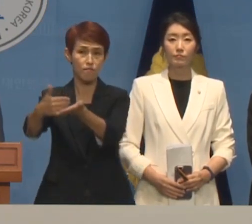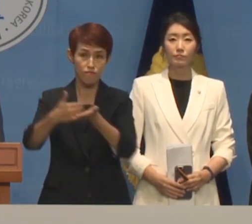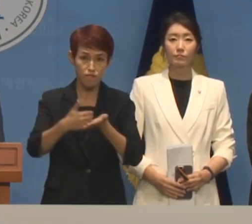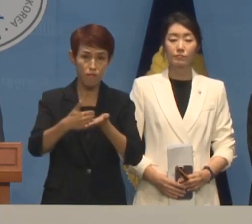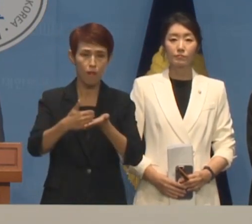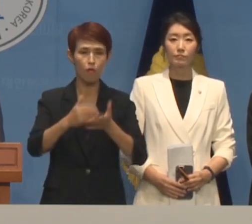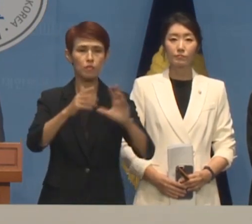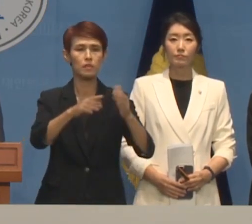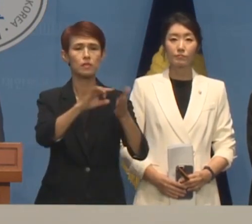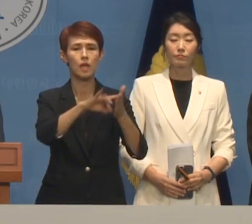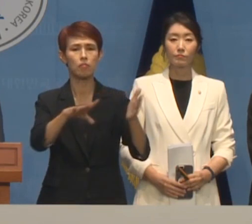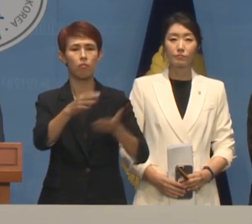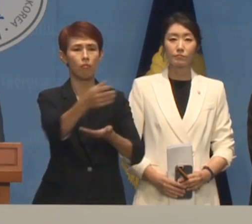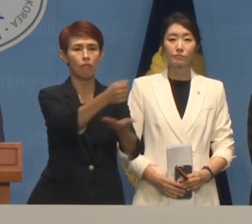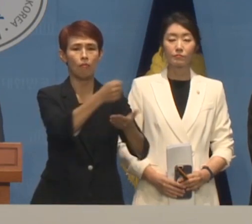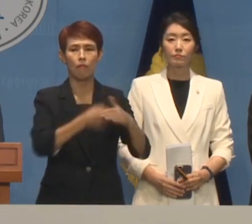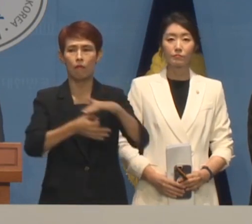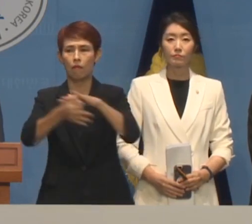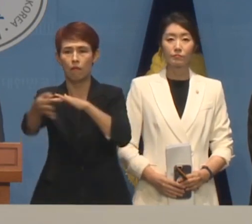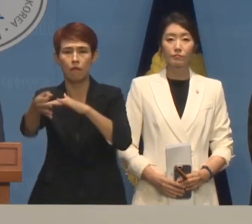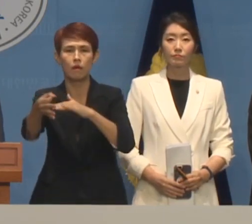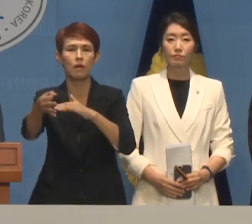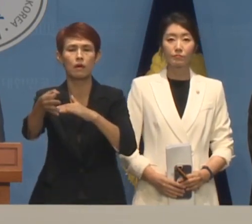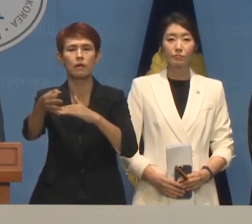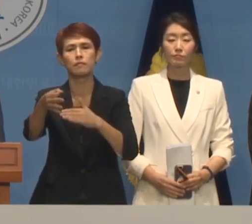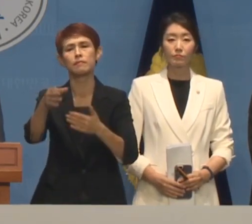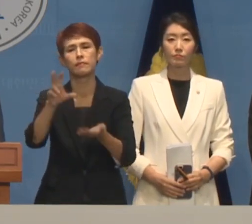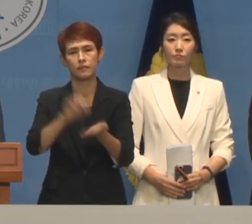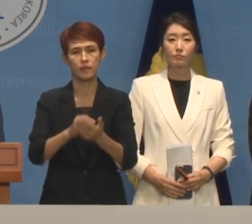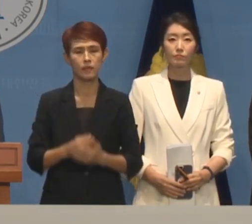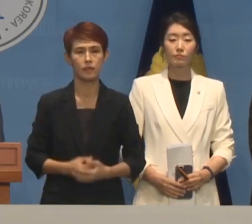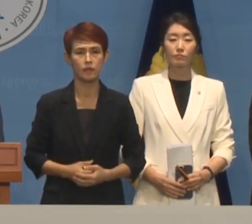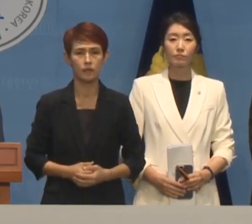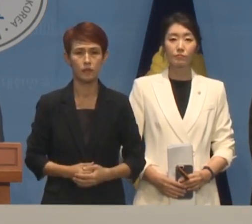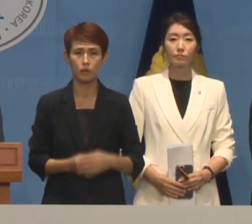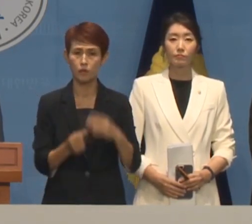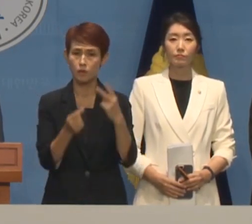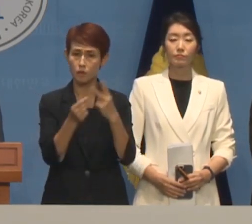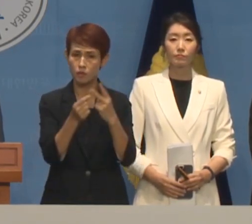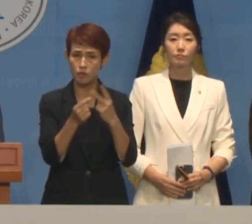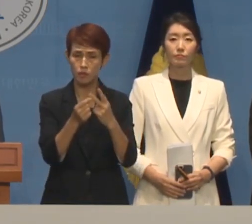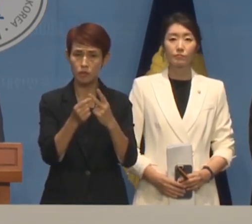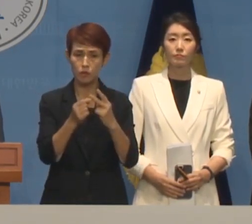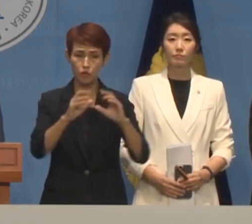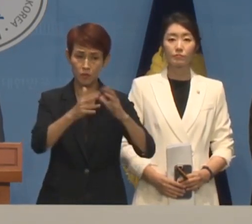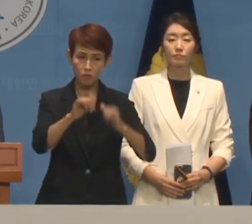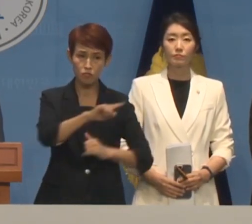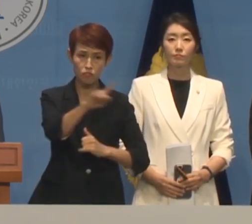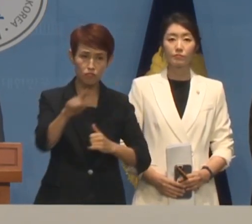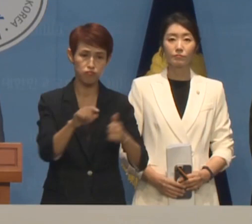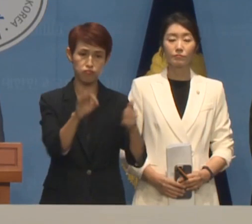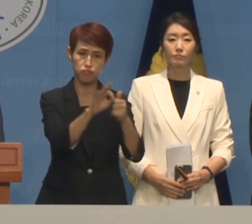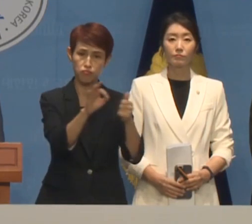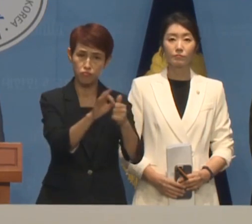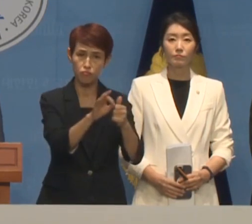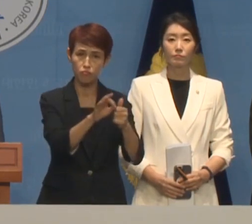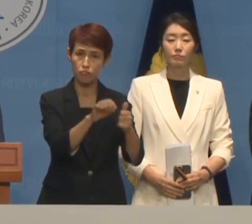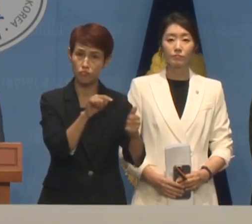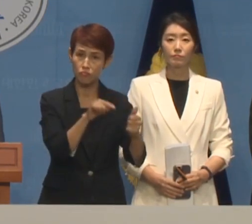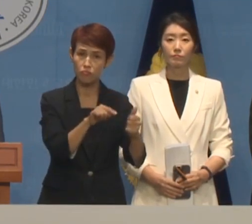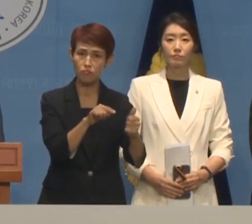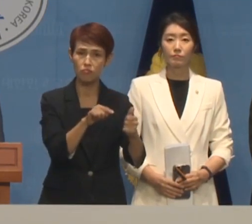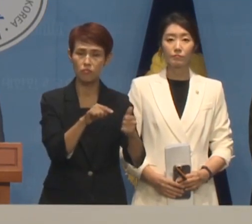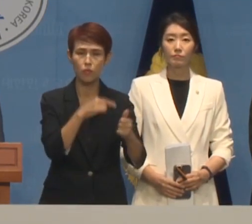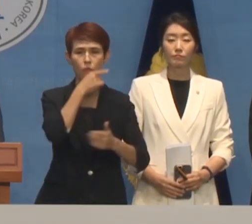국민 세금으로 지출해야 하는 사실에서 발생합니다. 두 번째는 우리 국민의 노후자금인 국민연금이